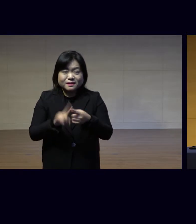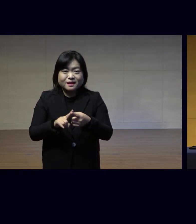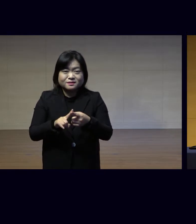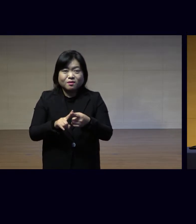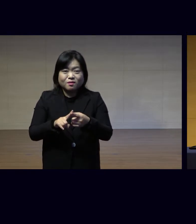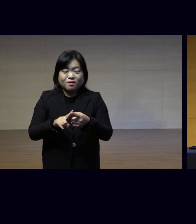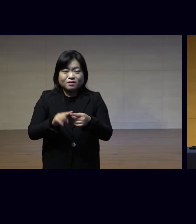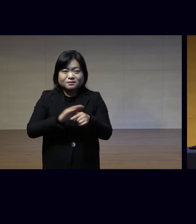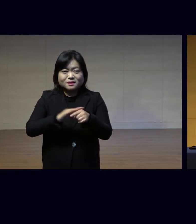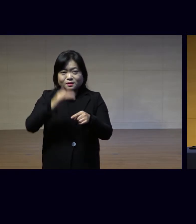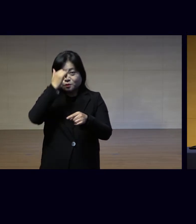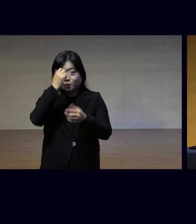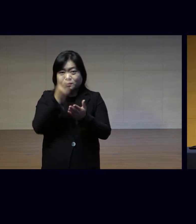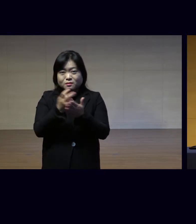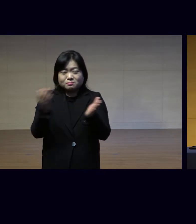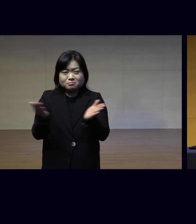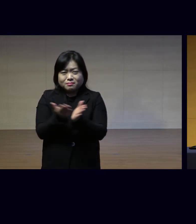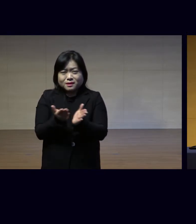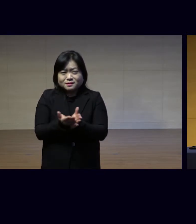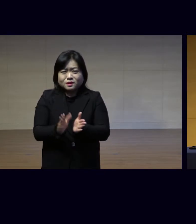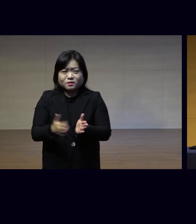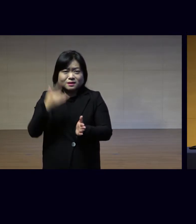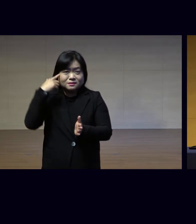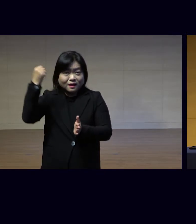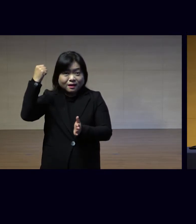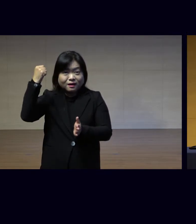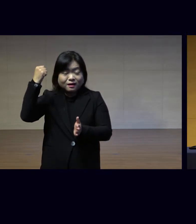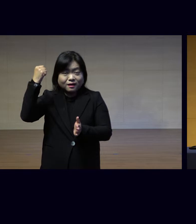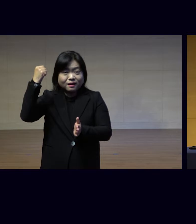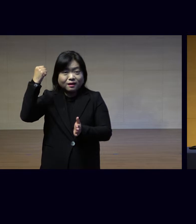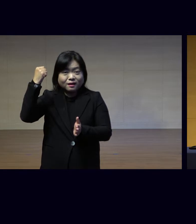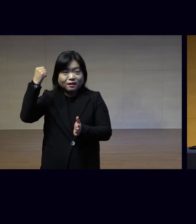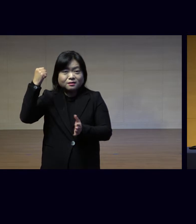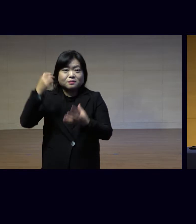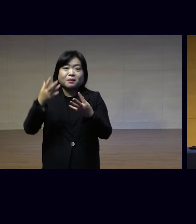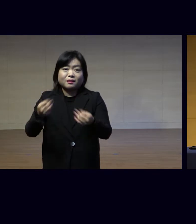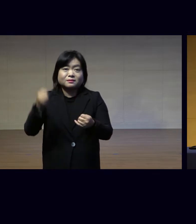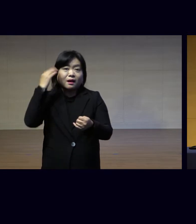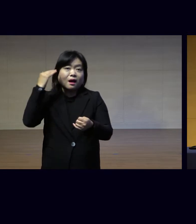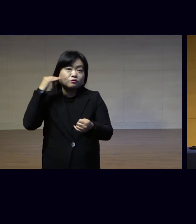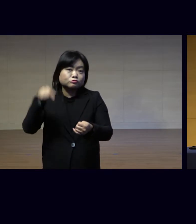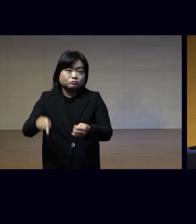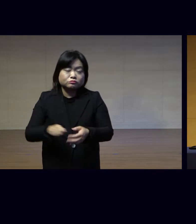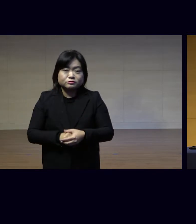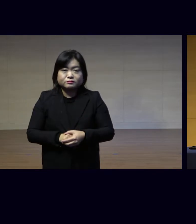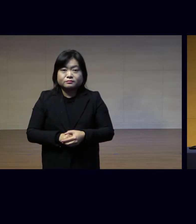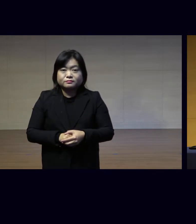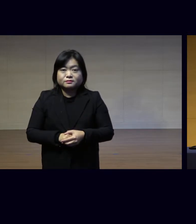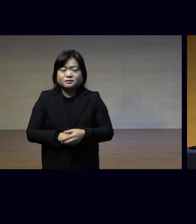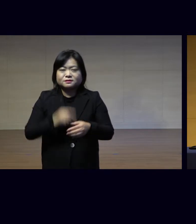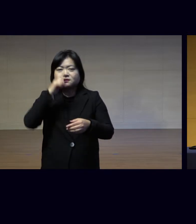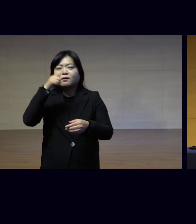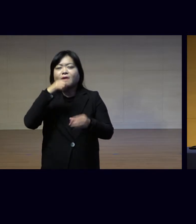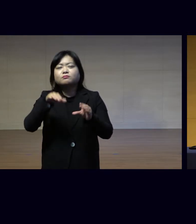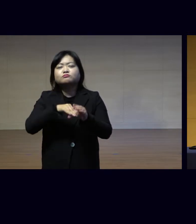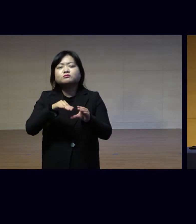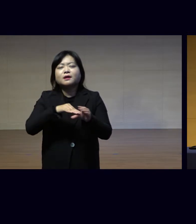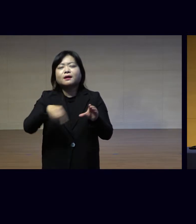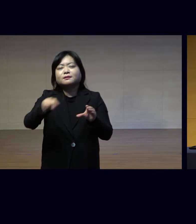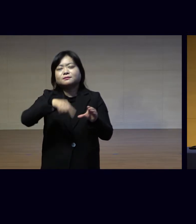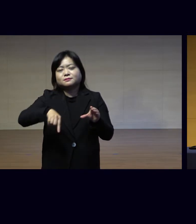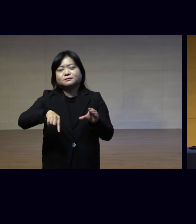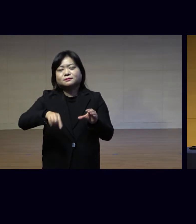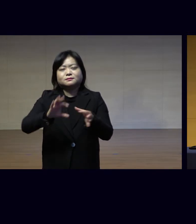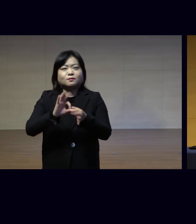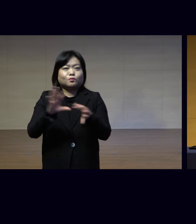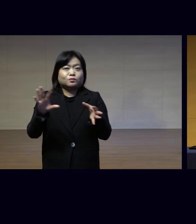맞아 가야 된다라는 생각을 많이 하는 것 같은데 서양 문화권에서는 그